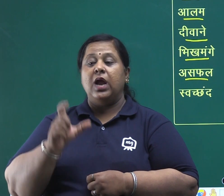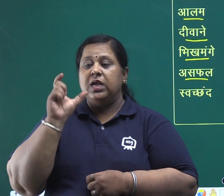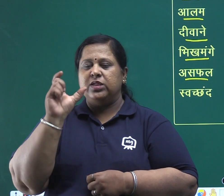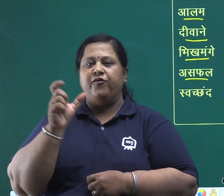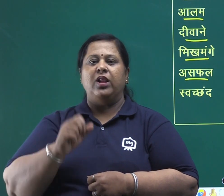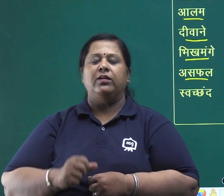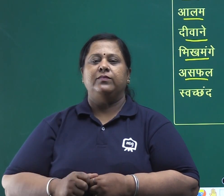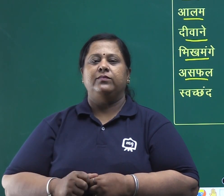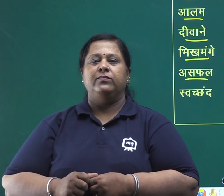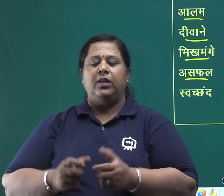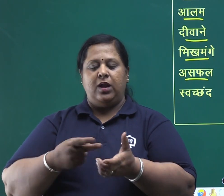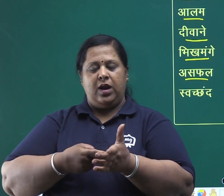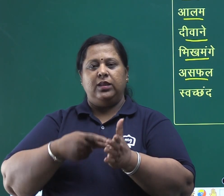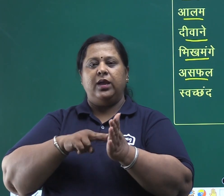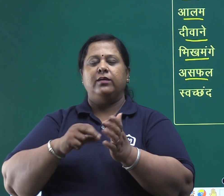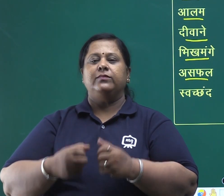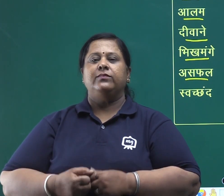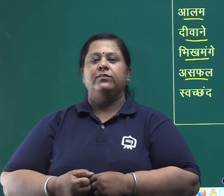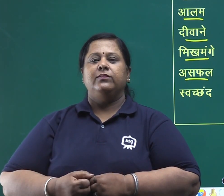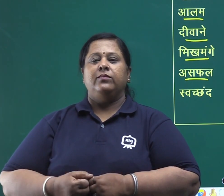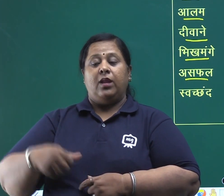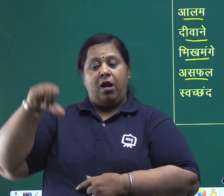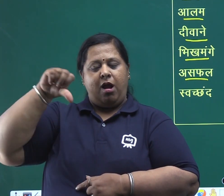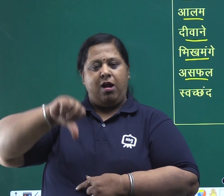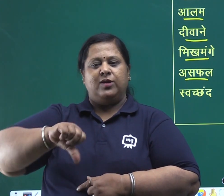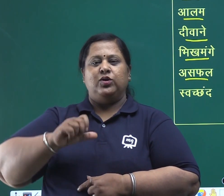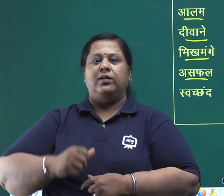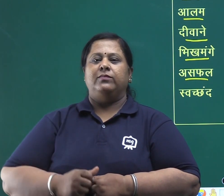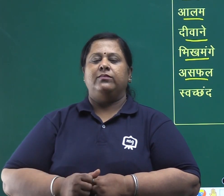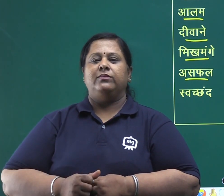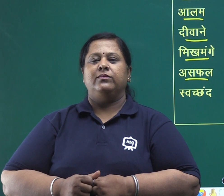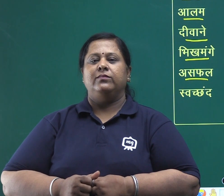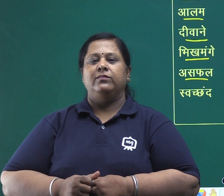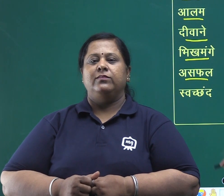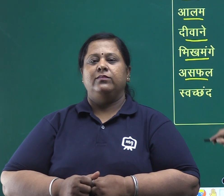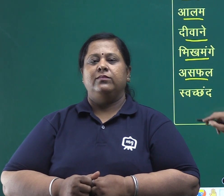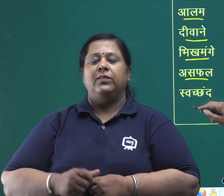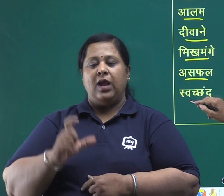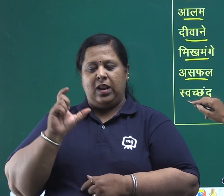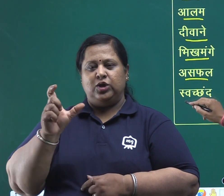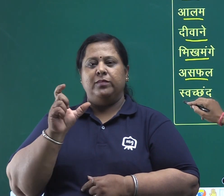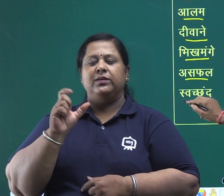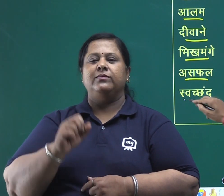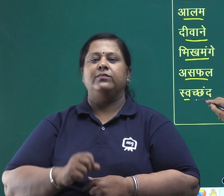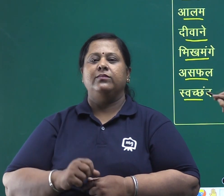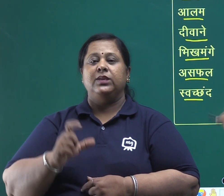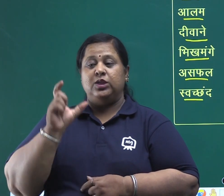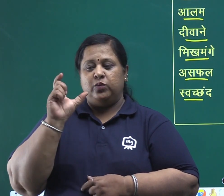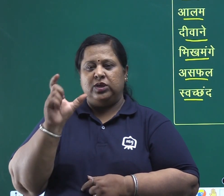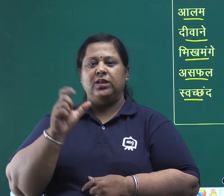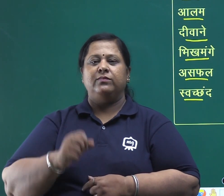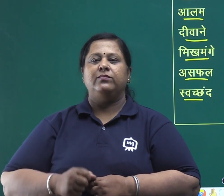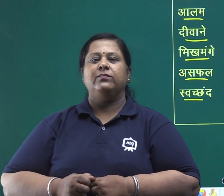असफल। अर्थ है हार जाना। आगे का शब्द